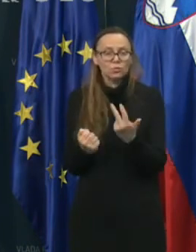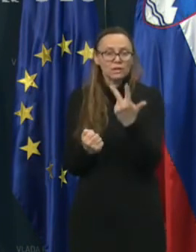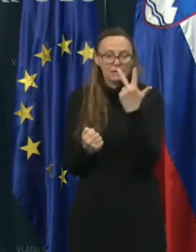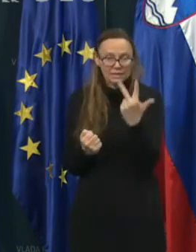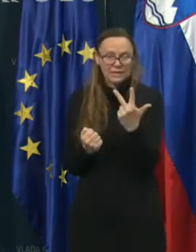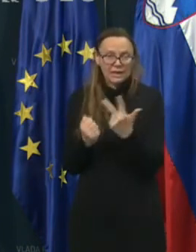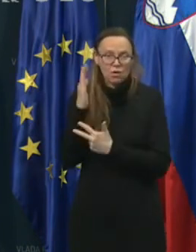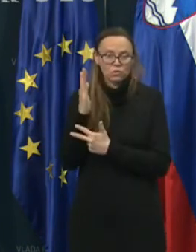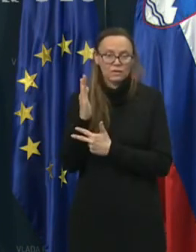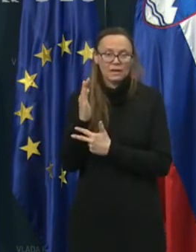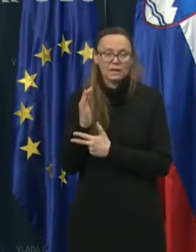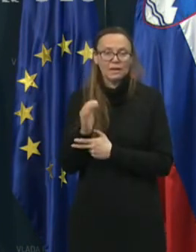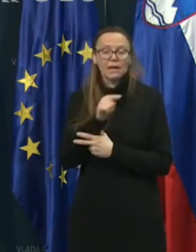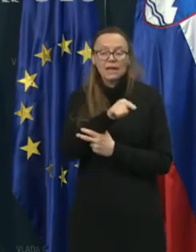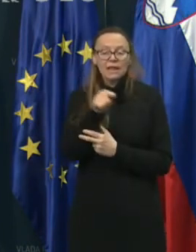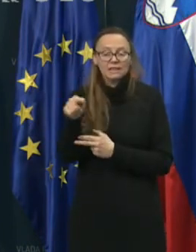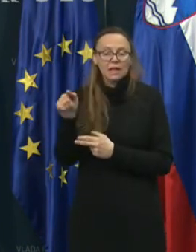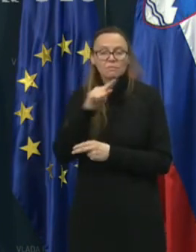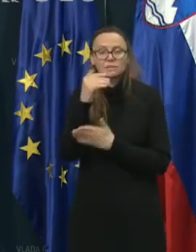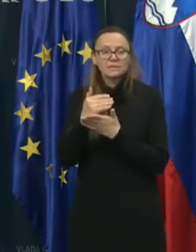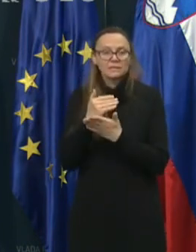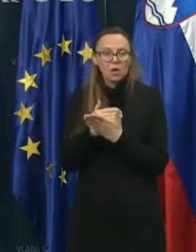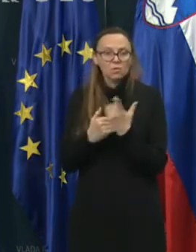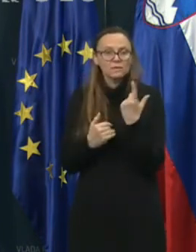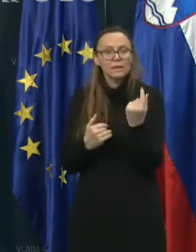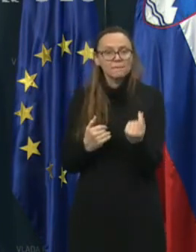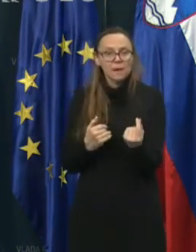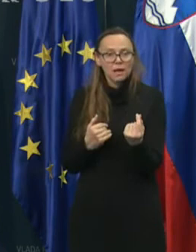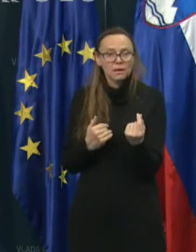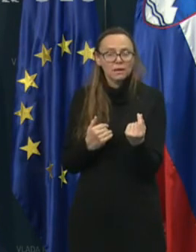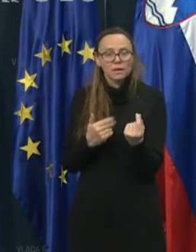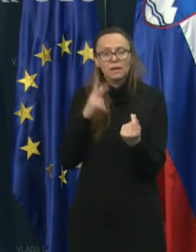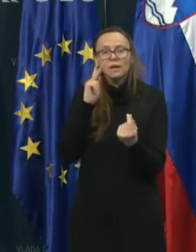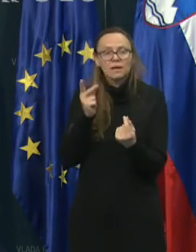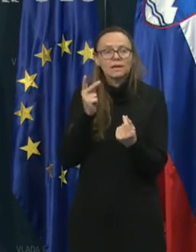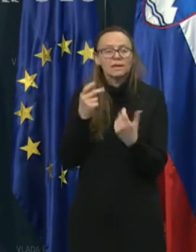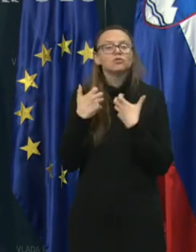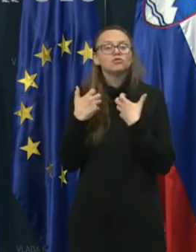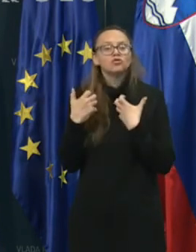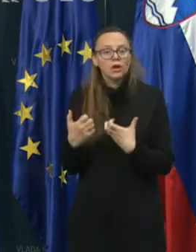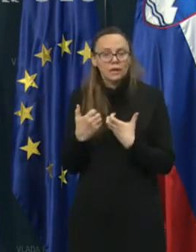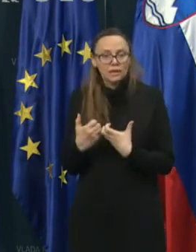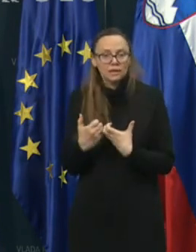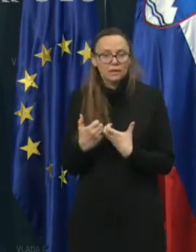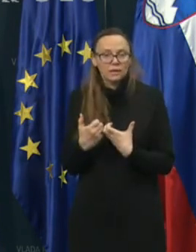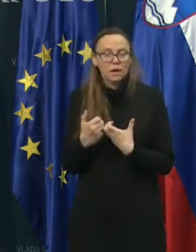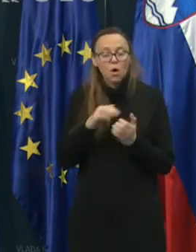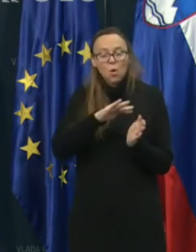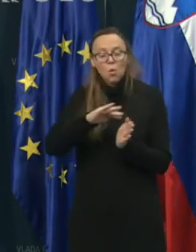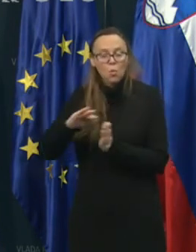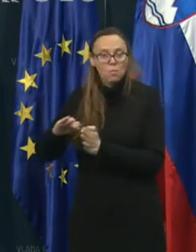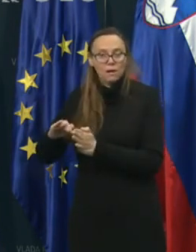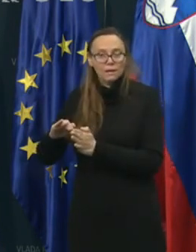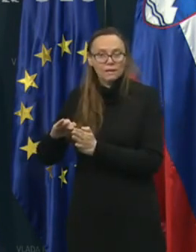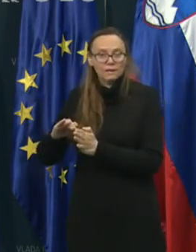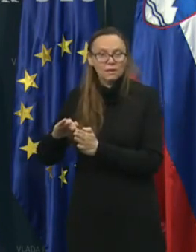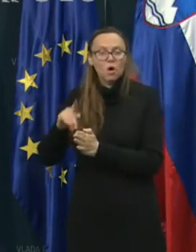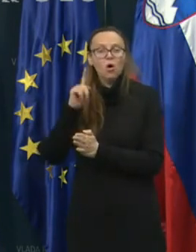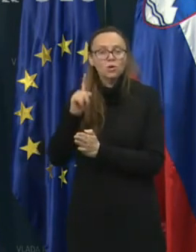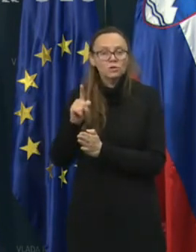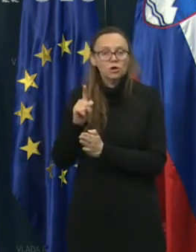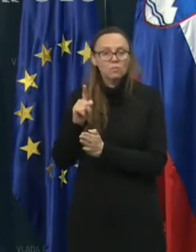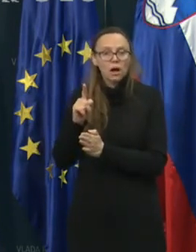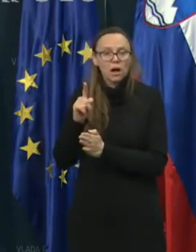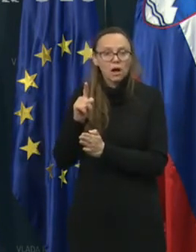3. Tam je zakonski par, ki se želi umakniti oziroma